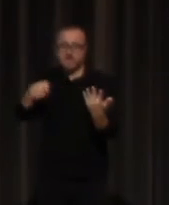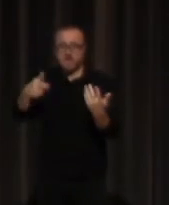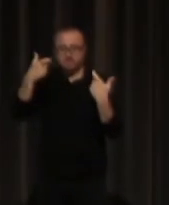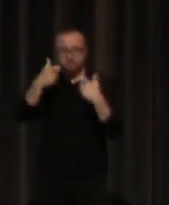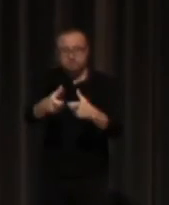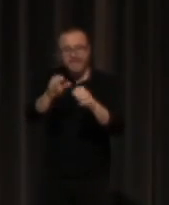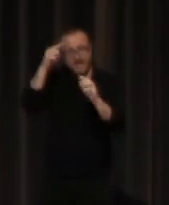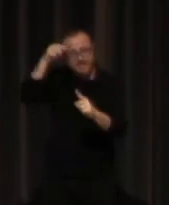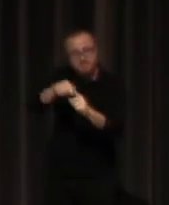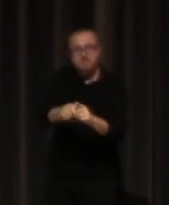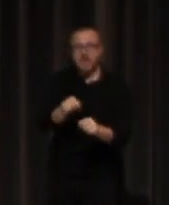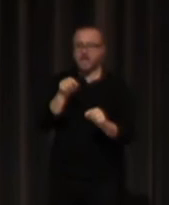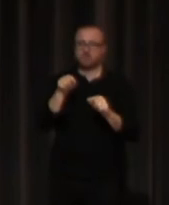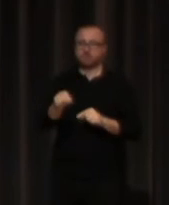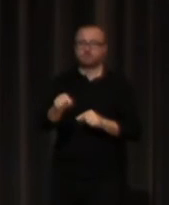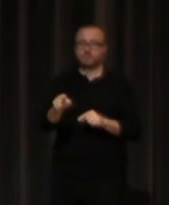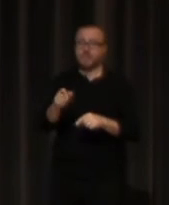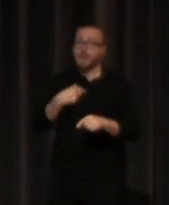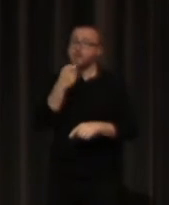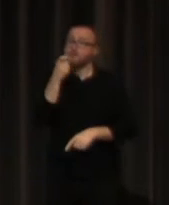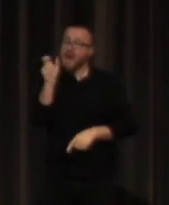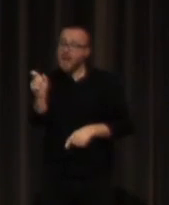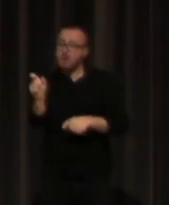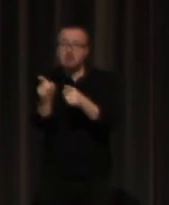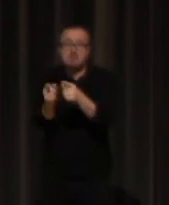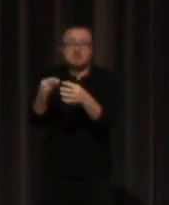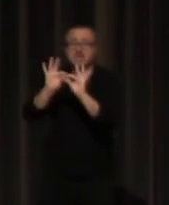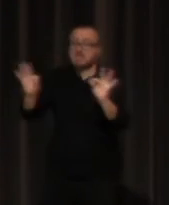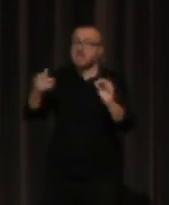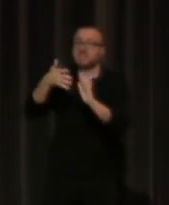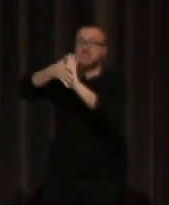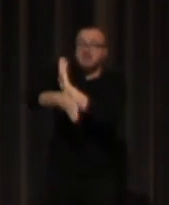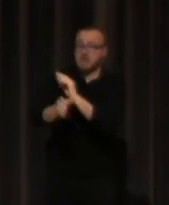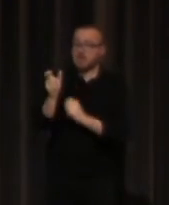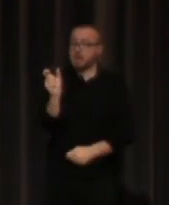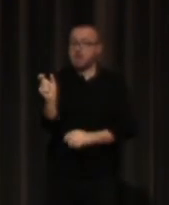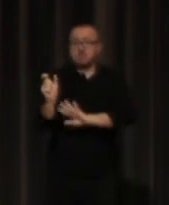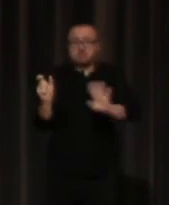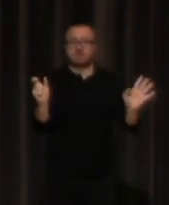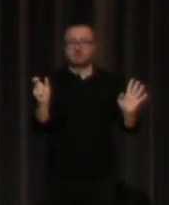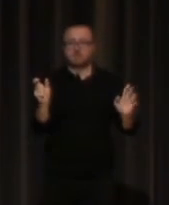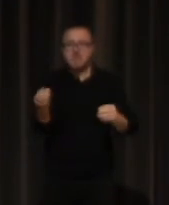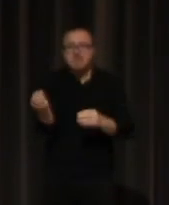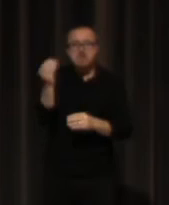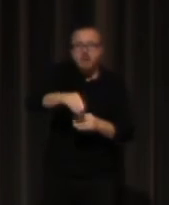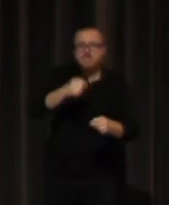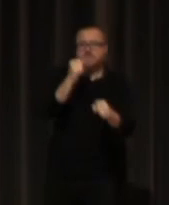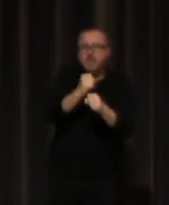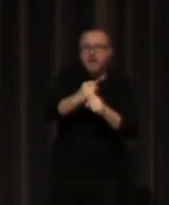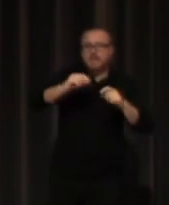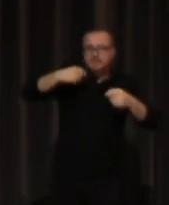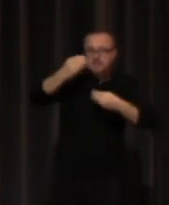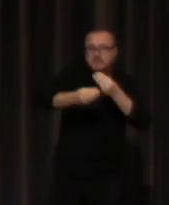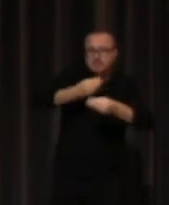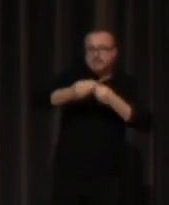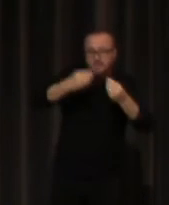Pensar poèticament significa fer aquest treball probablement inútil, innecessari, que desconcerta i